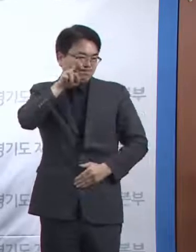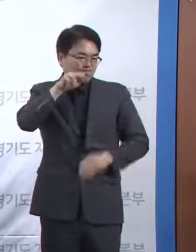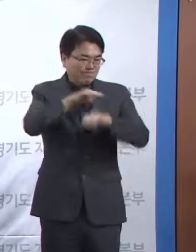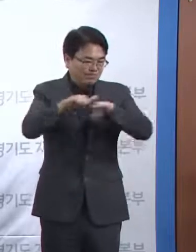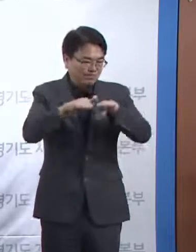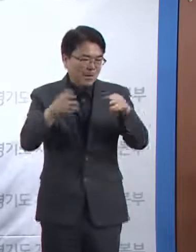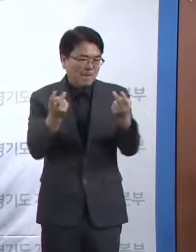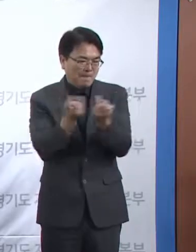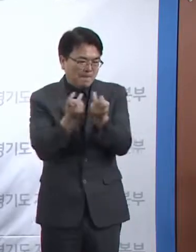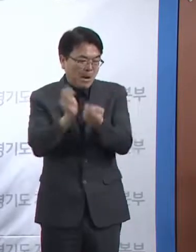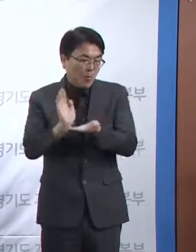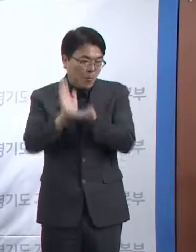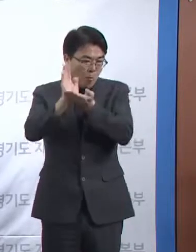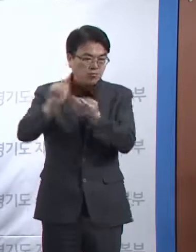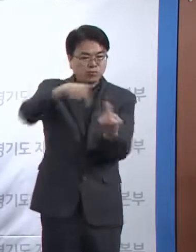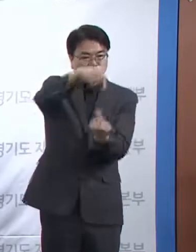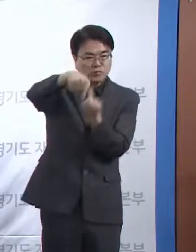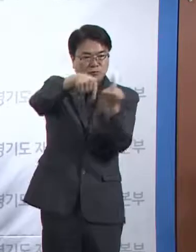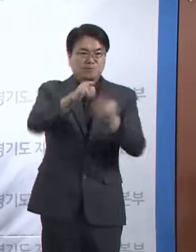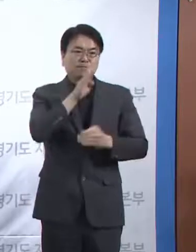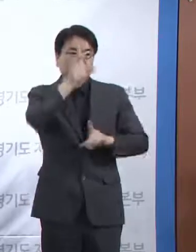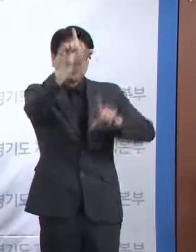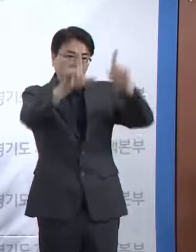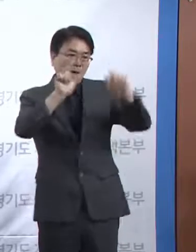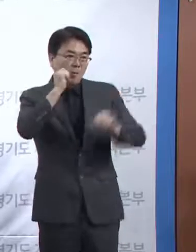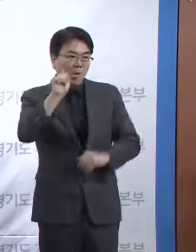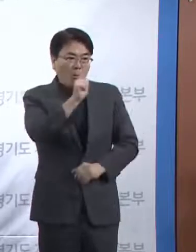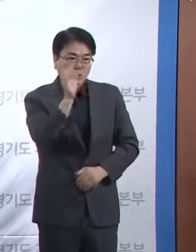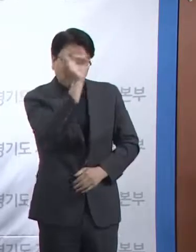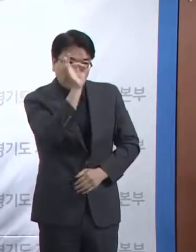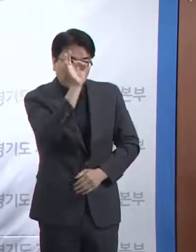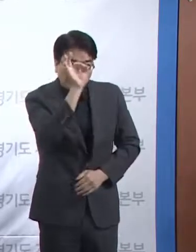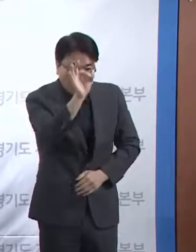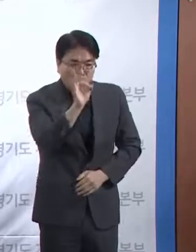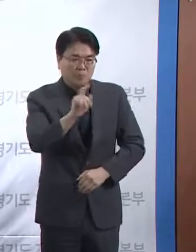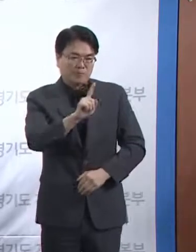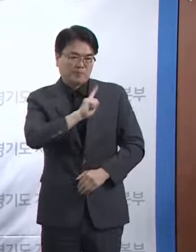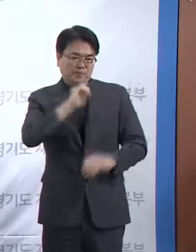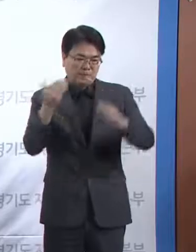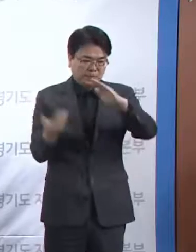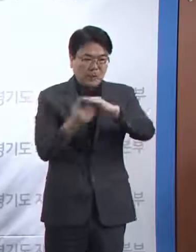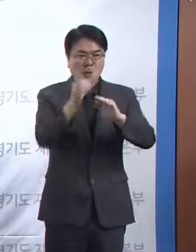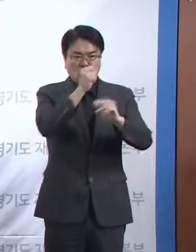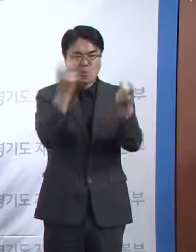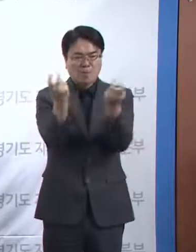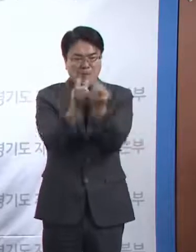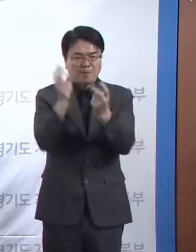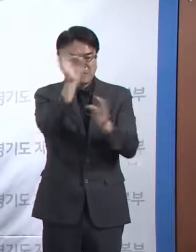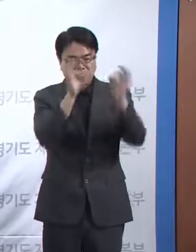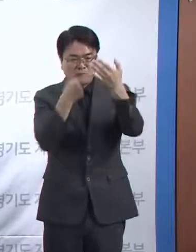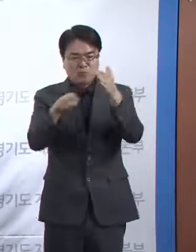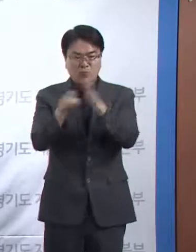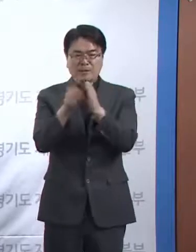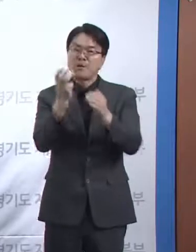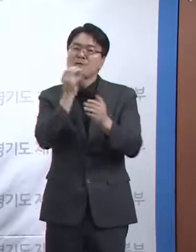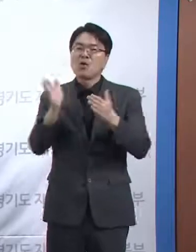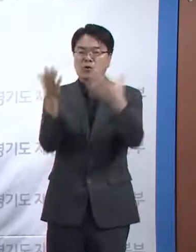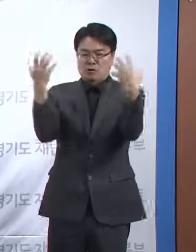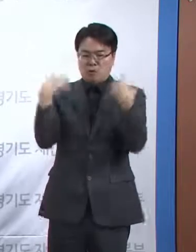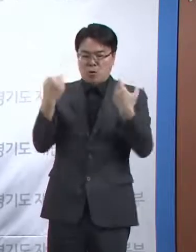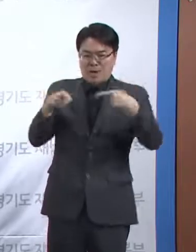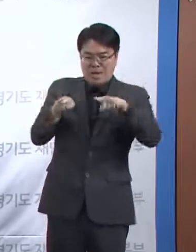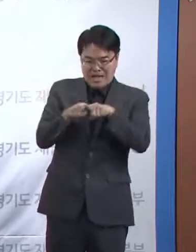운영하며 현장의 어려움을 챙기고 최선의 대응 방안을 찾기 위해 집행부와 함께